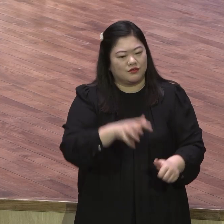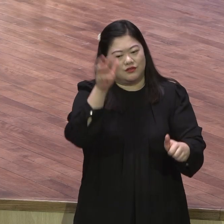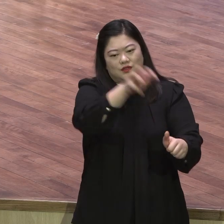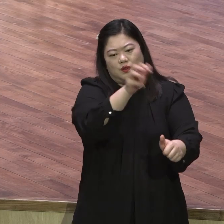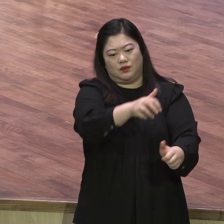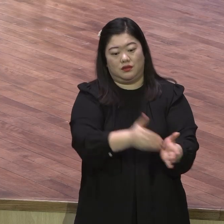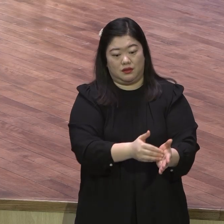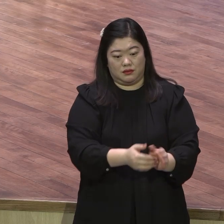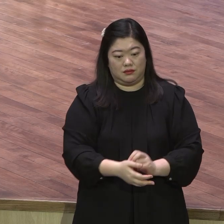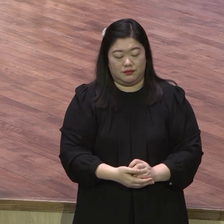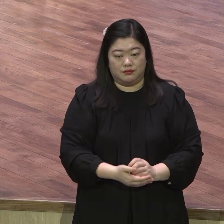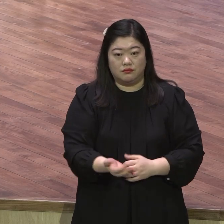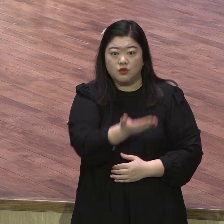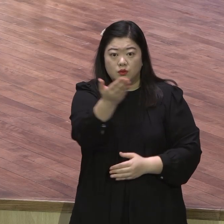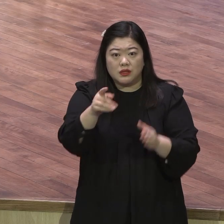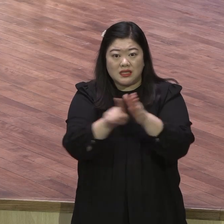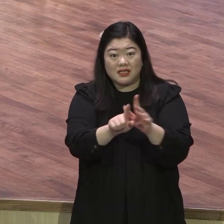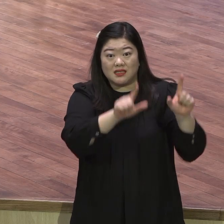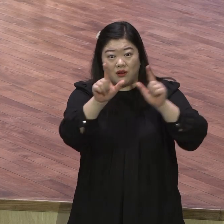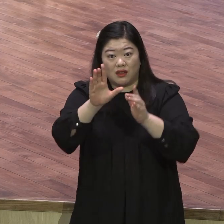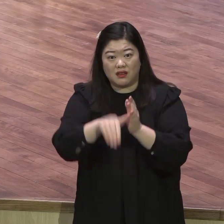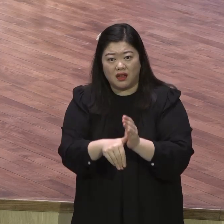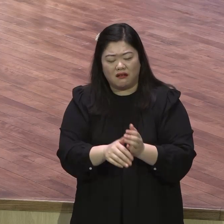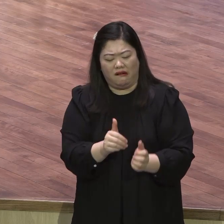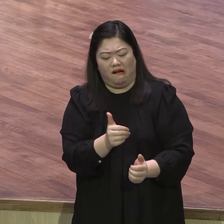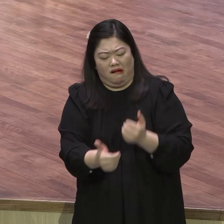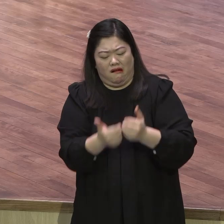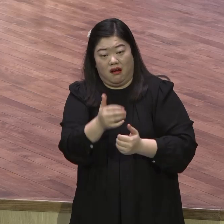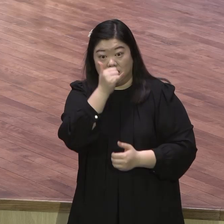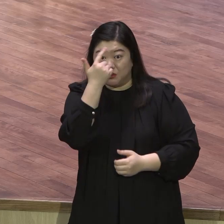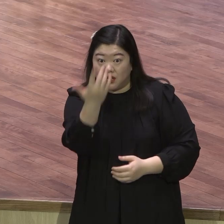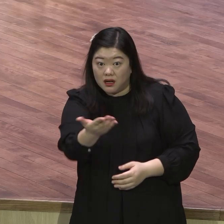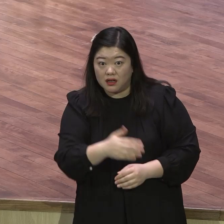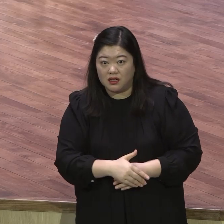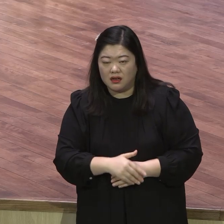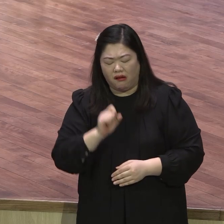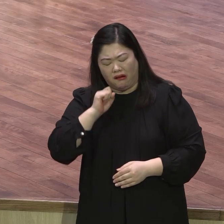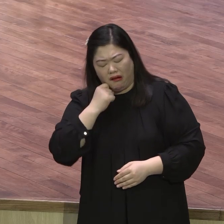뭐가 힘듭니까? 왜 갈등이 많습니까? 뭐 어렵습니까?